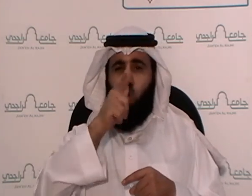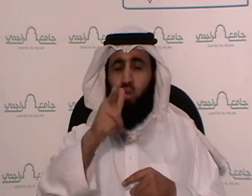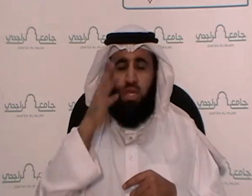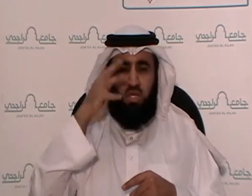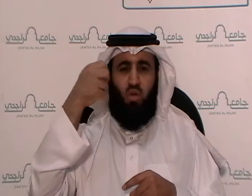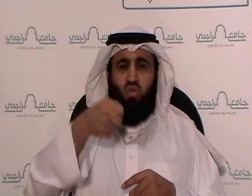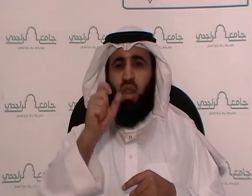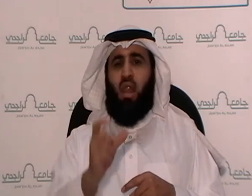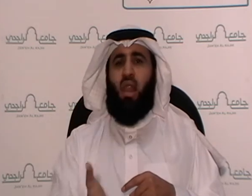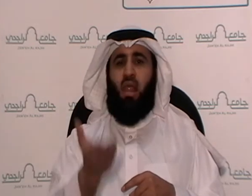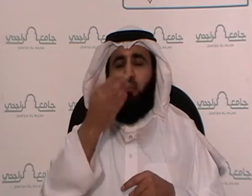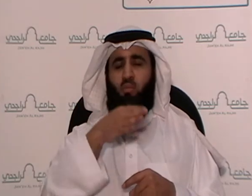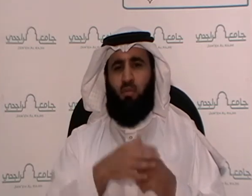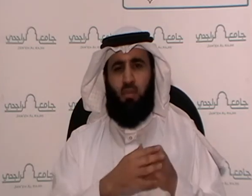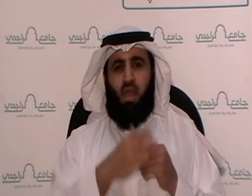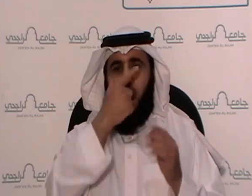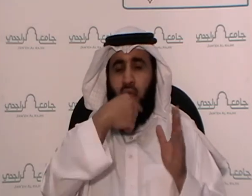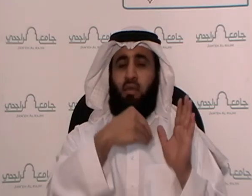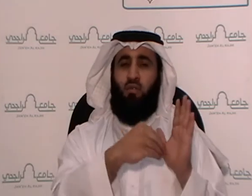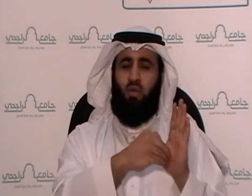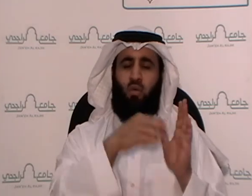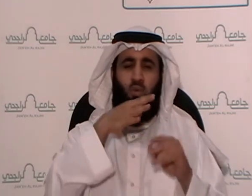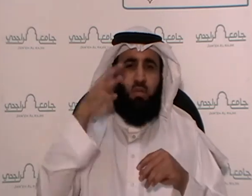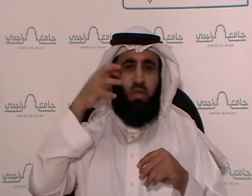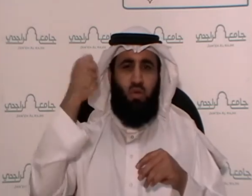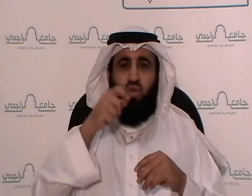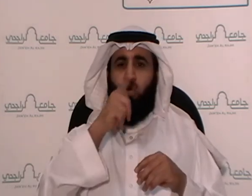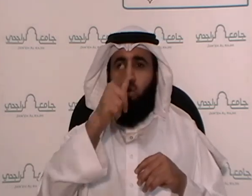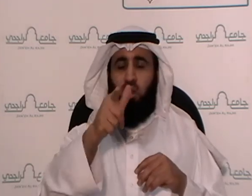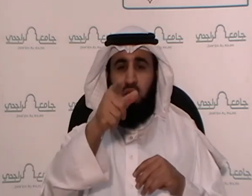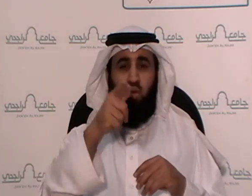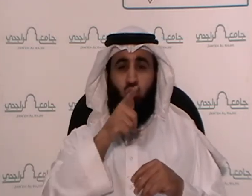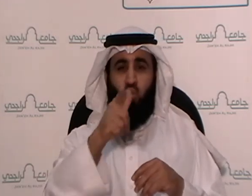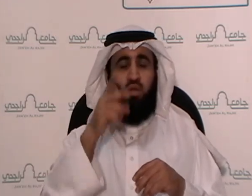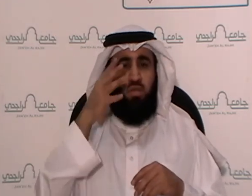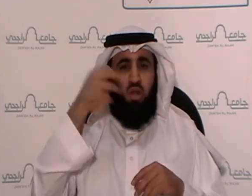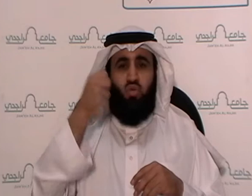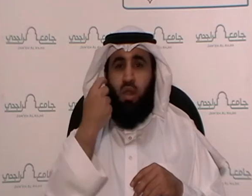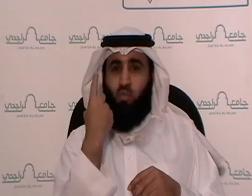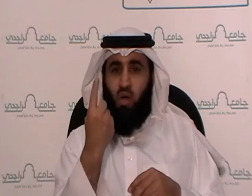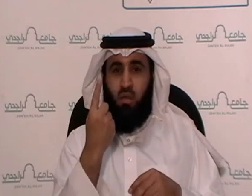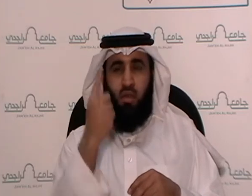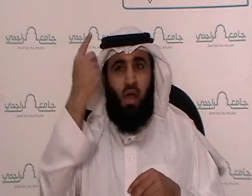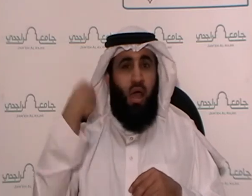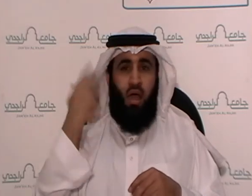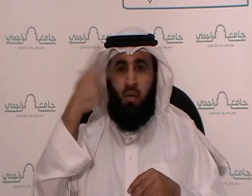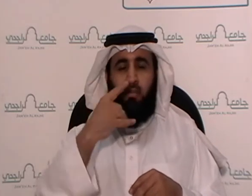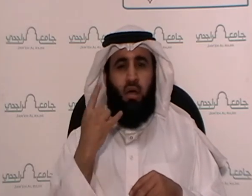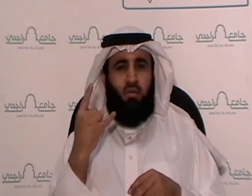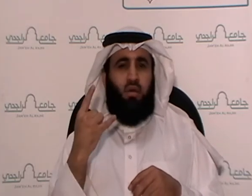تسليما. قال صلى الله عليه وسلم: من صلى علي صلاة صلى الله عليه بها عشرة. اللهم صل وسلم